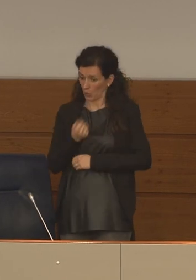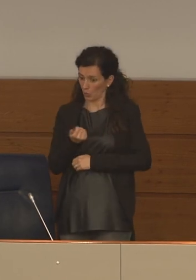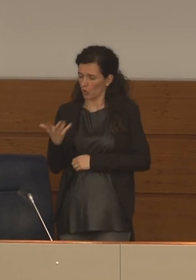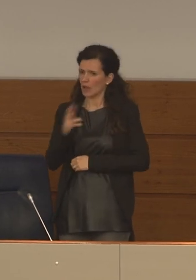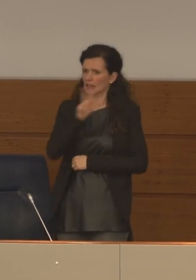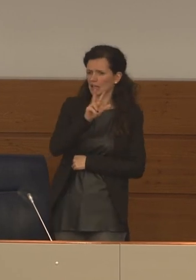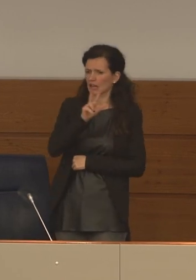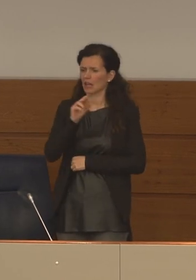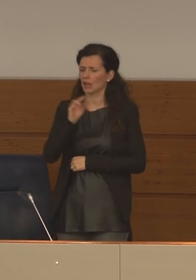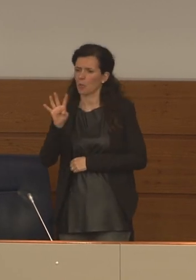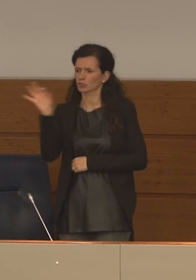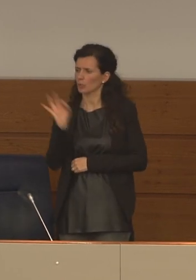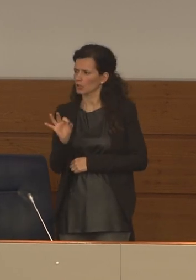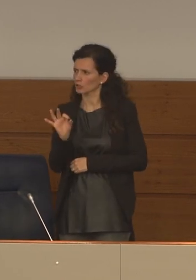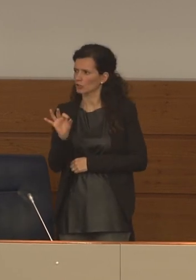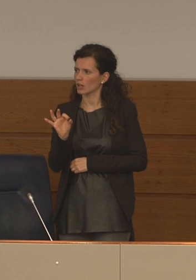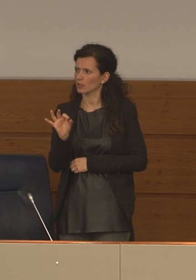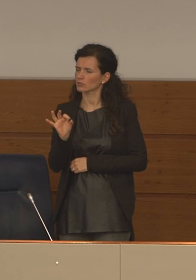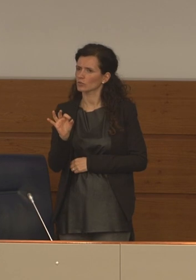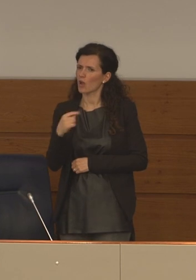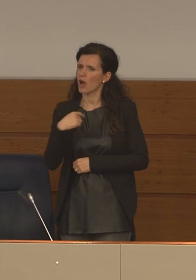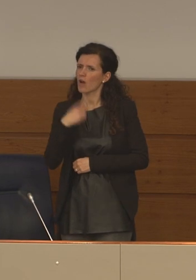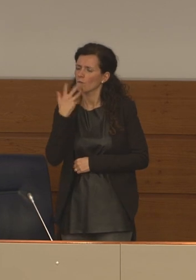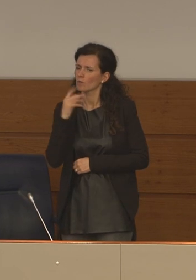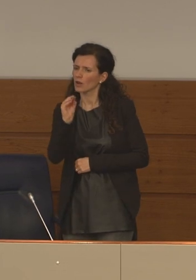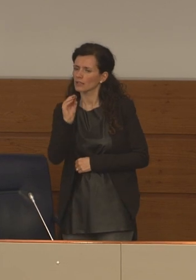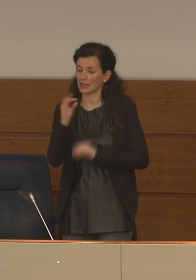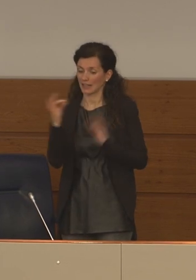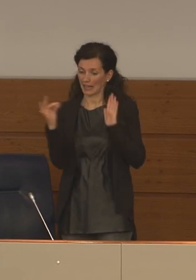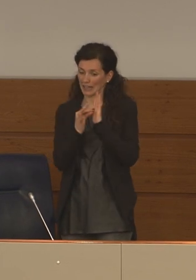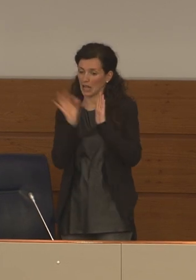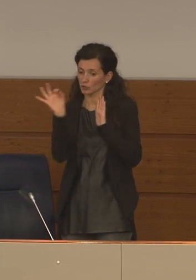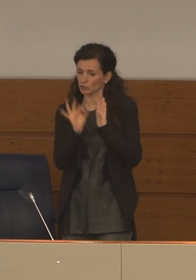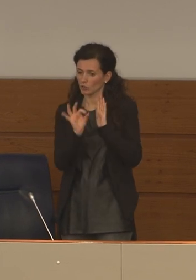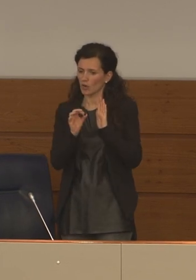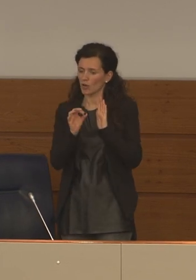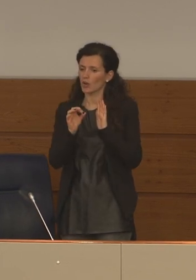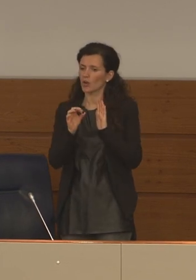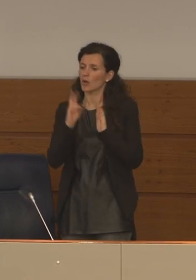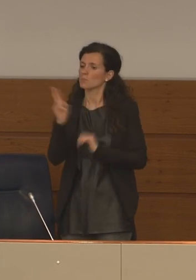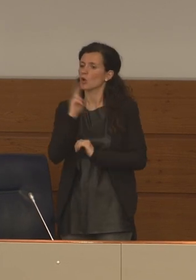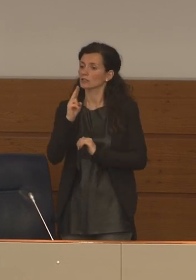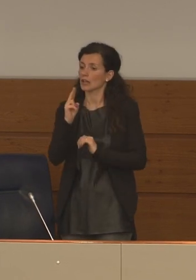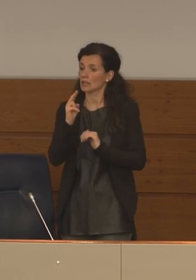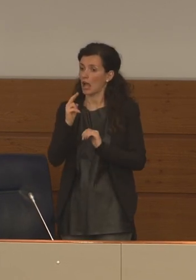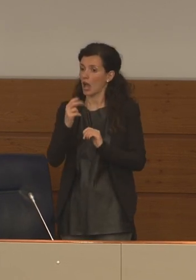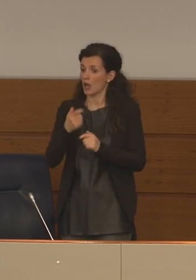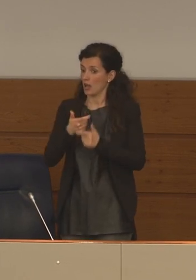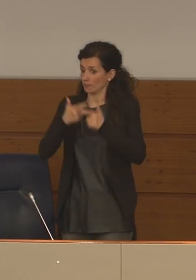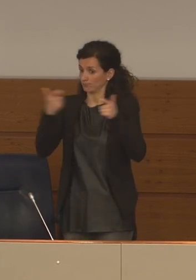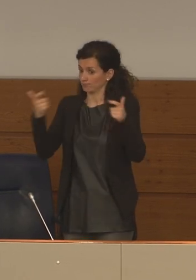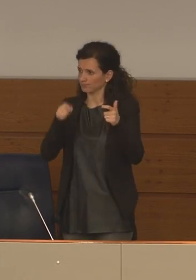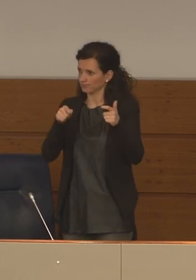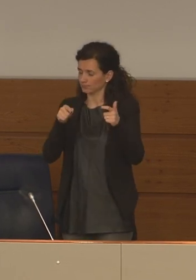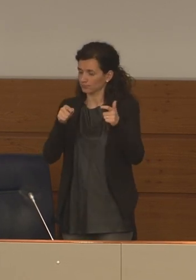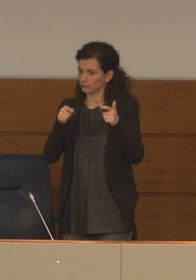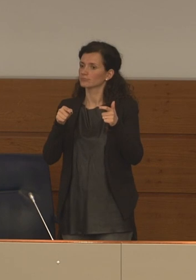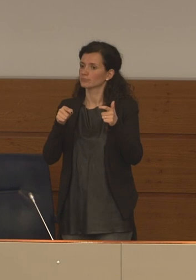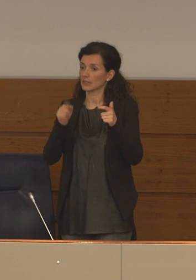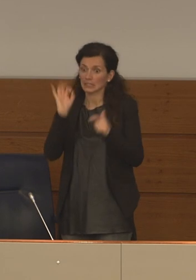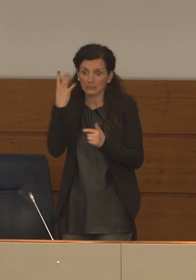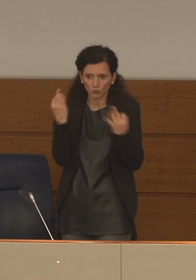per cento volevo chiedere quindi la spiegazione di un tasso di mortalità più alto se si è corretto dato che il tasso di mortalità